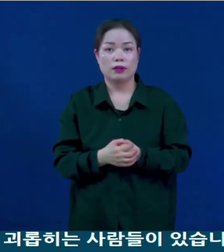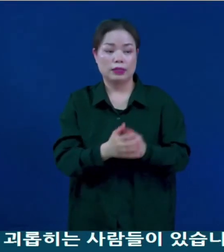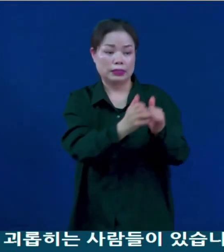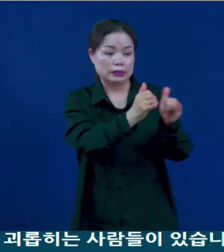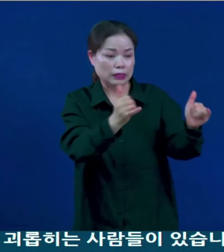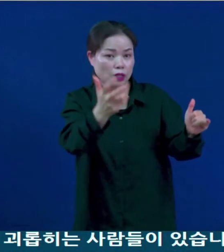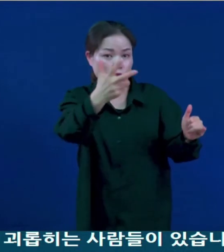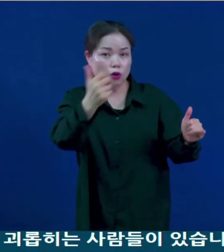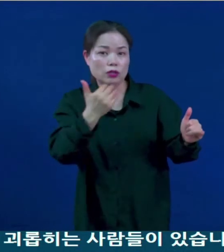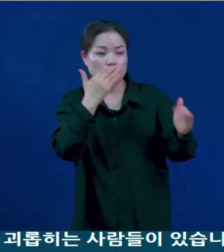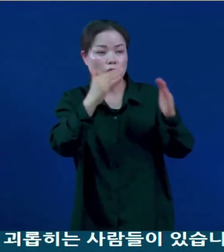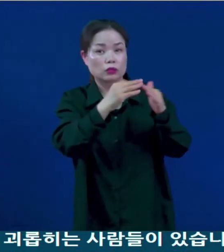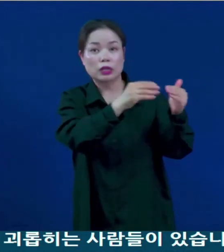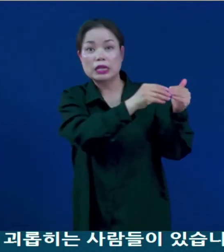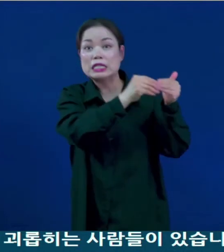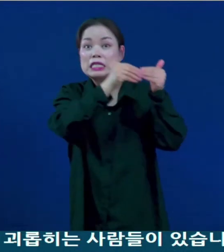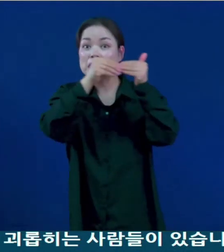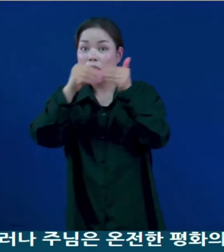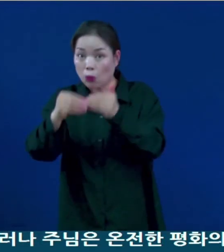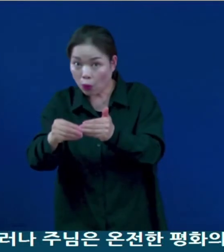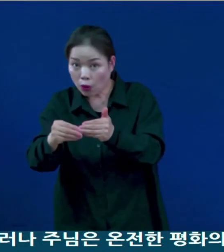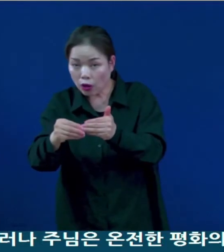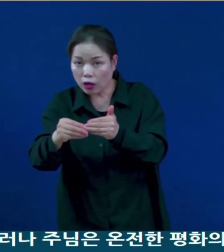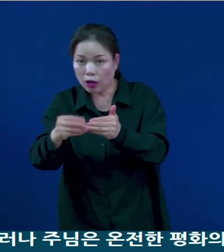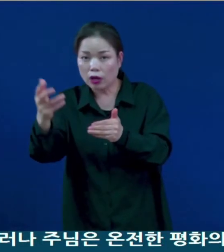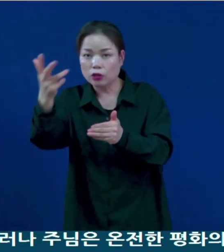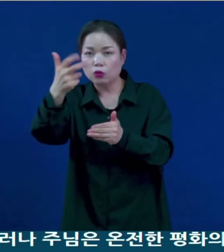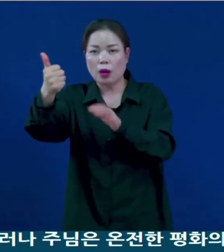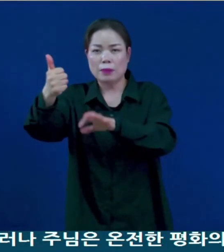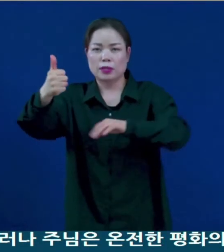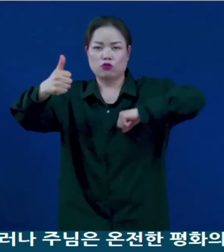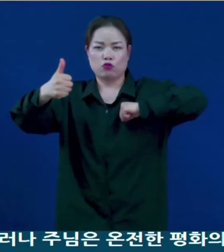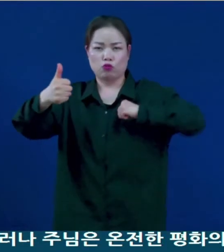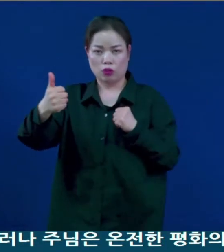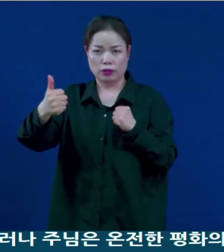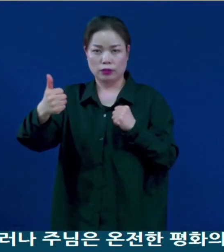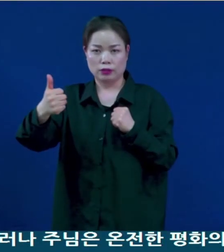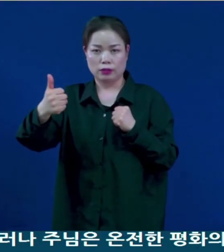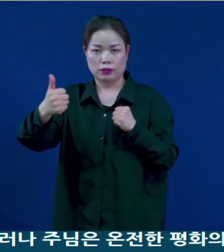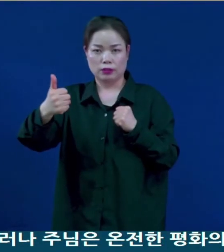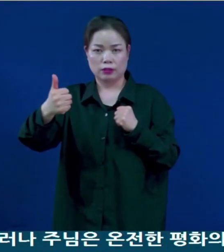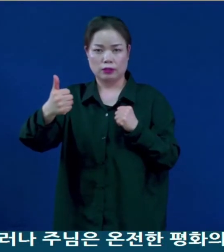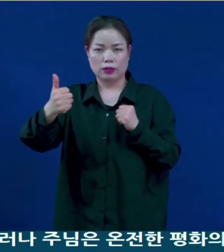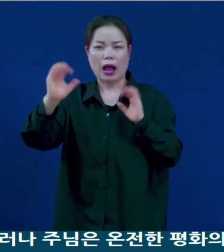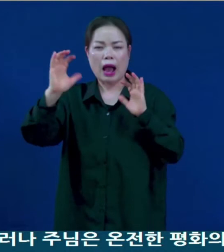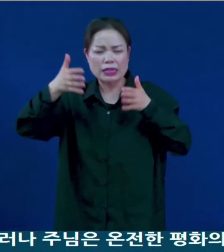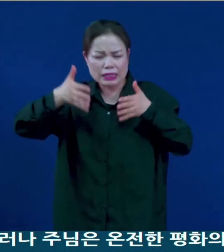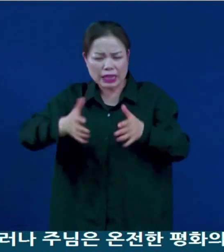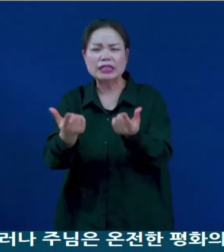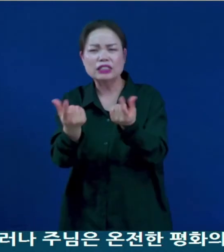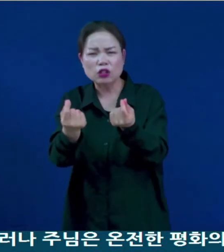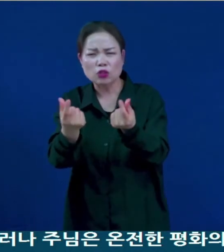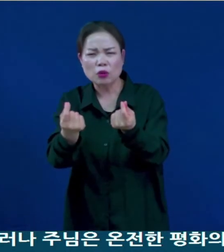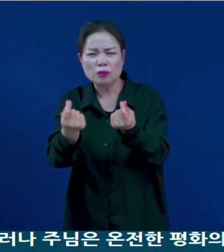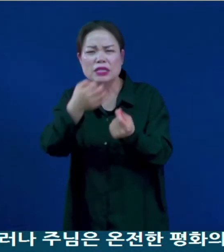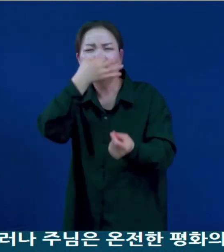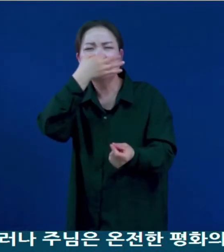사람을 여호와의 성전으로 인도하여 여호와께 순종하게 하는 아이를 낳는 것처럼